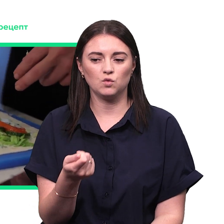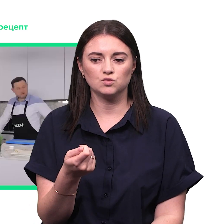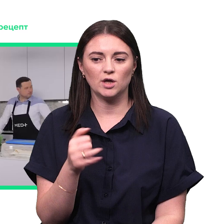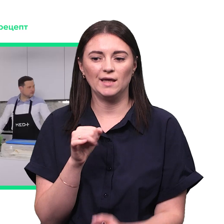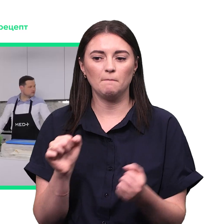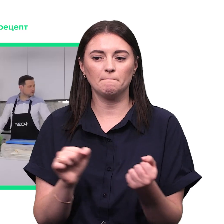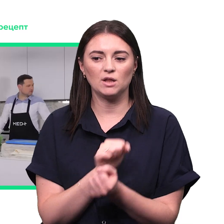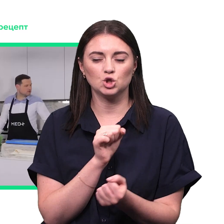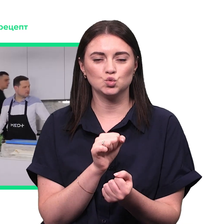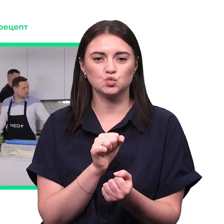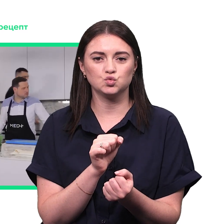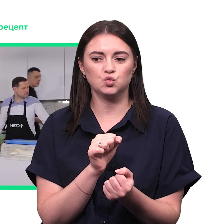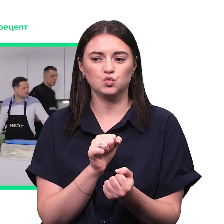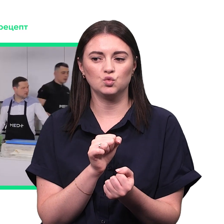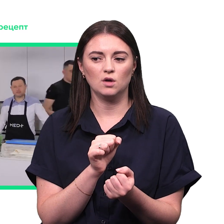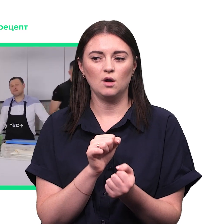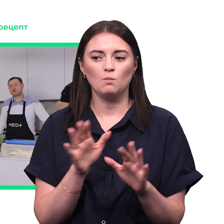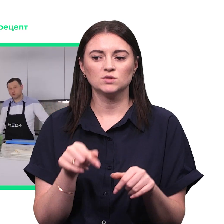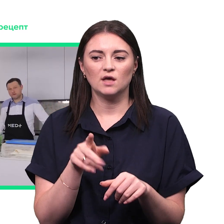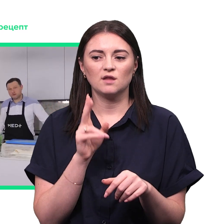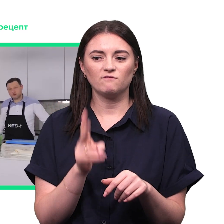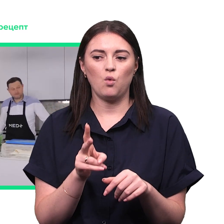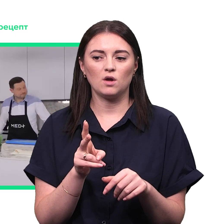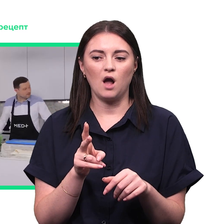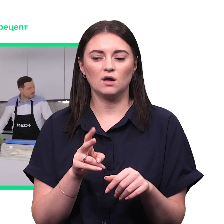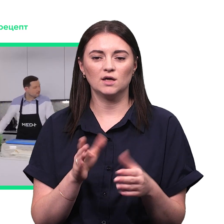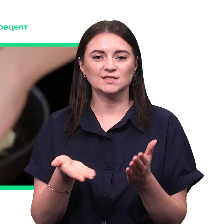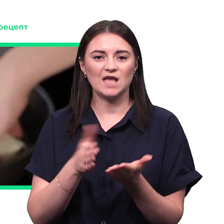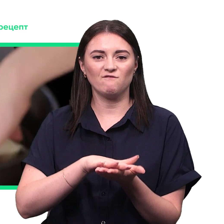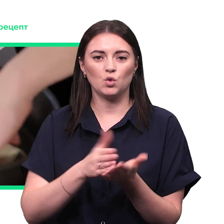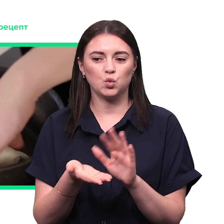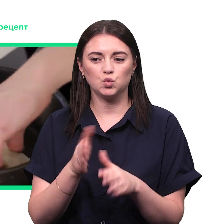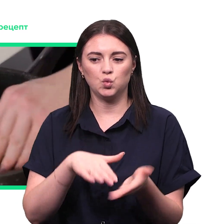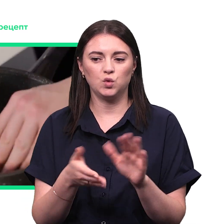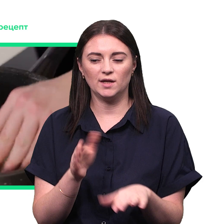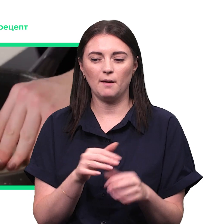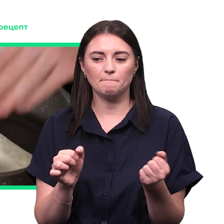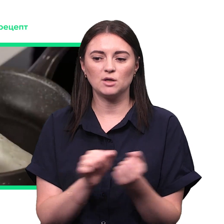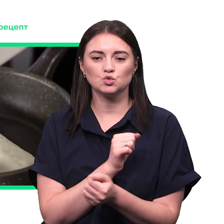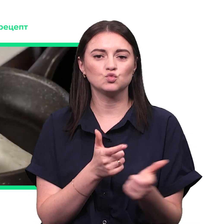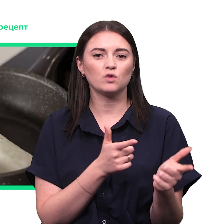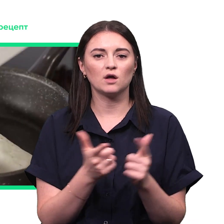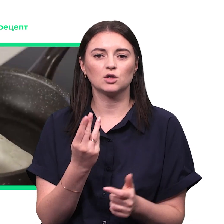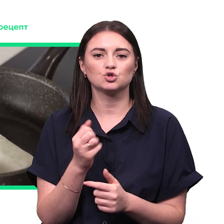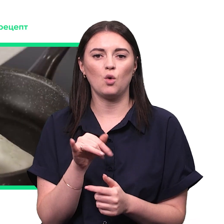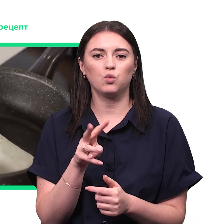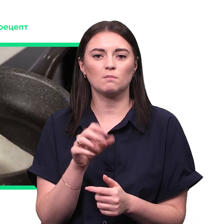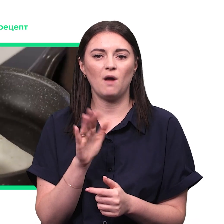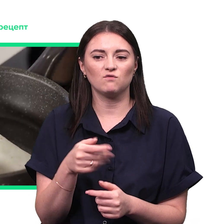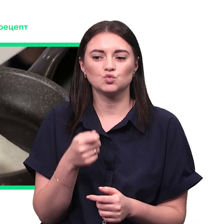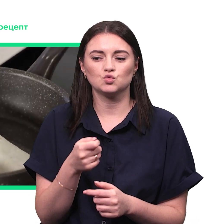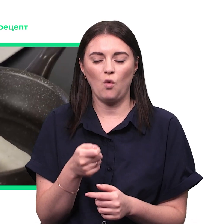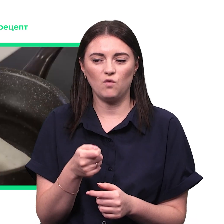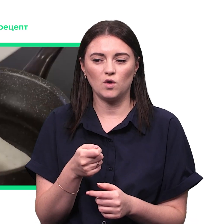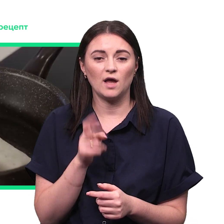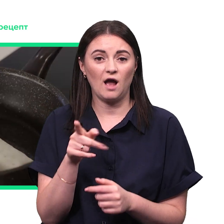подсушу пока. Подсушивается шоу, да. После того, как завернули все это. Подсушивается готовая шаурма в сковородке. В разогретой